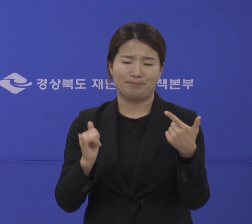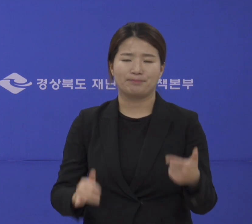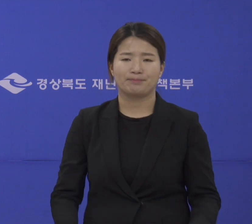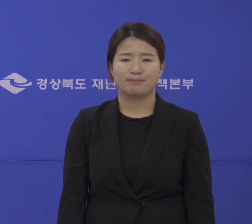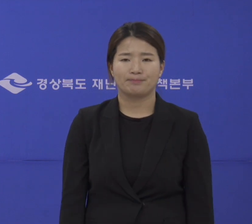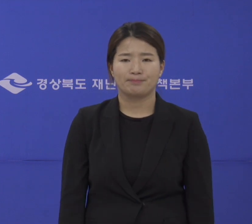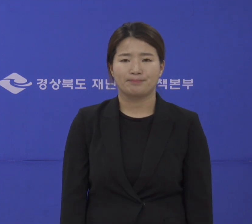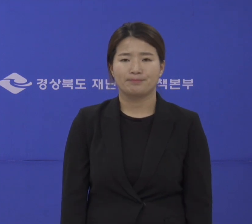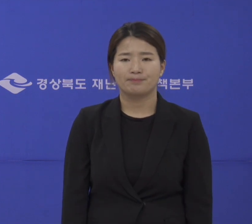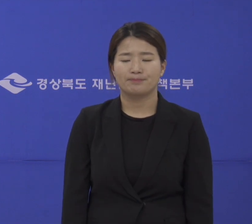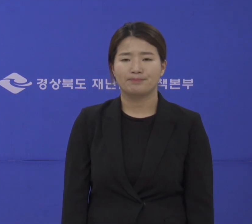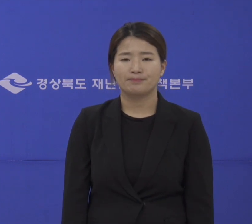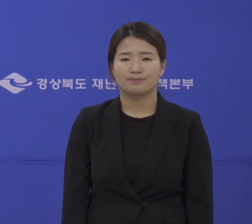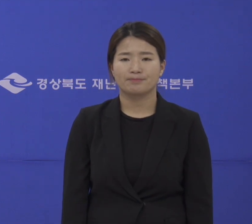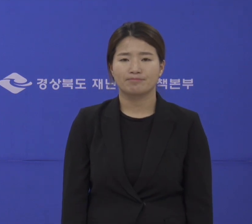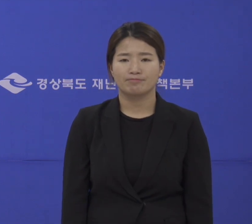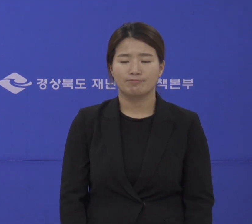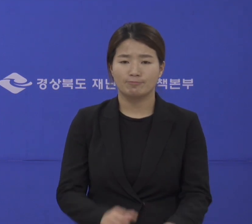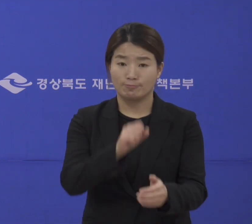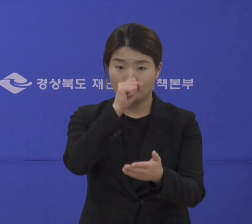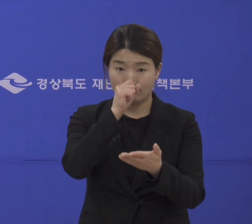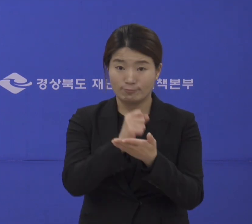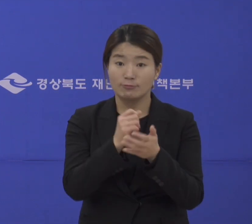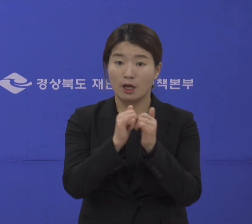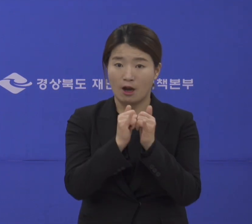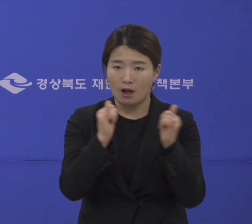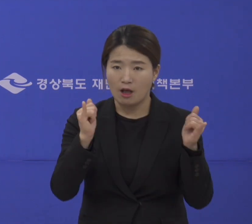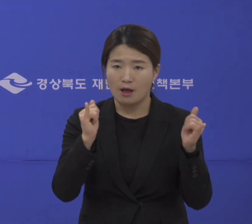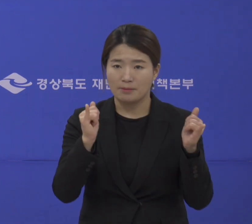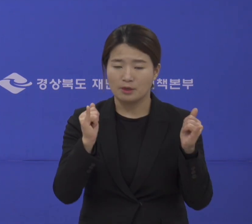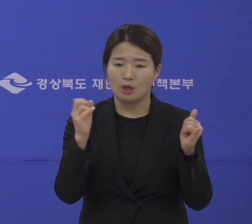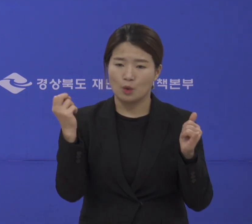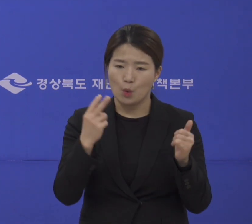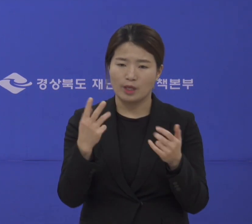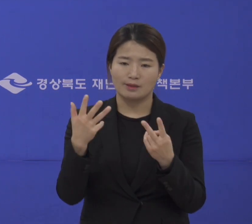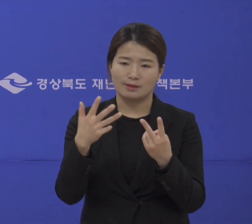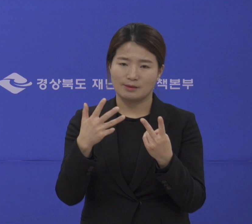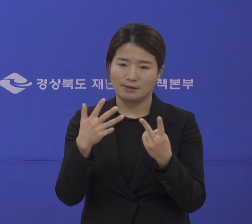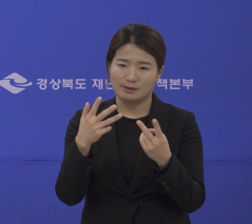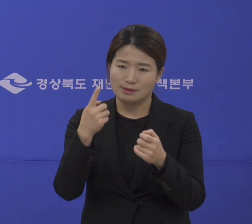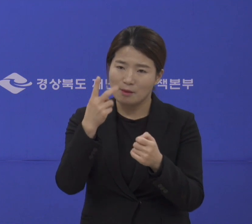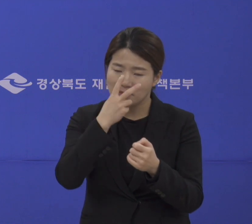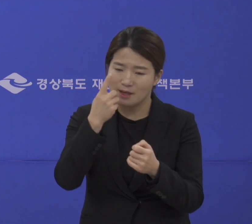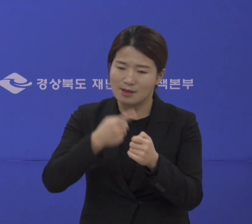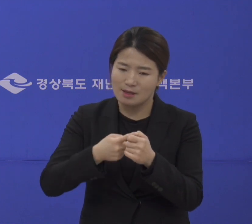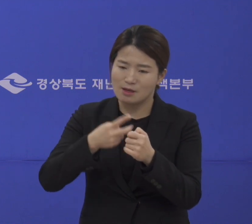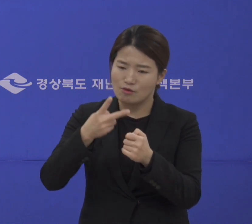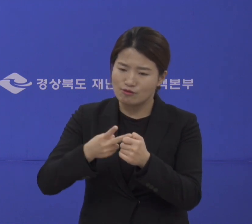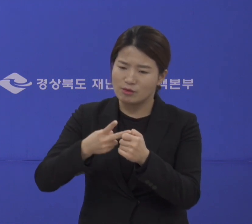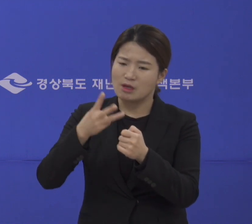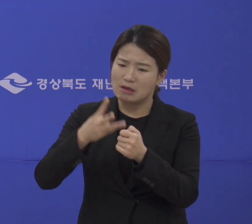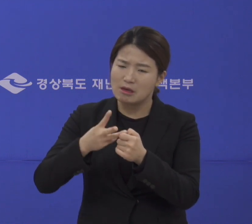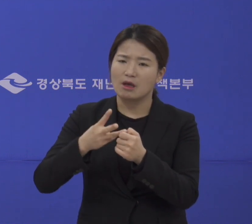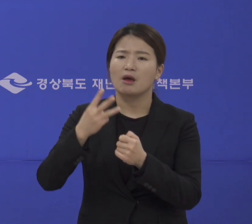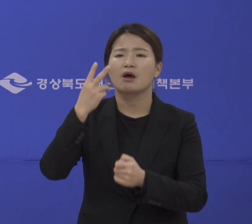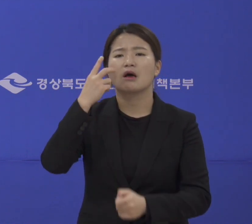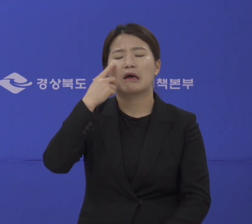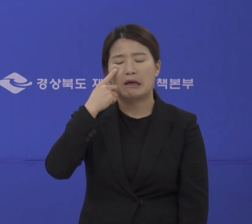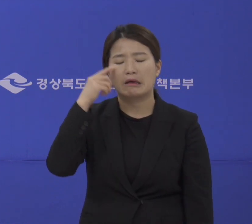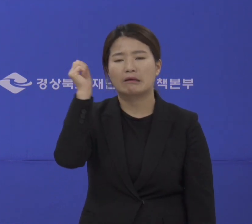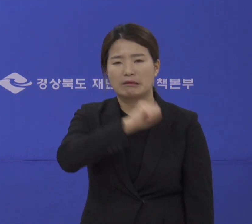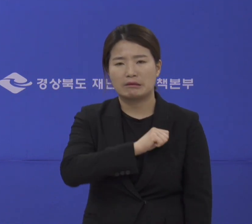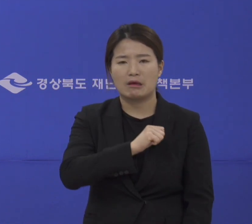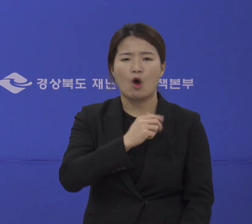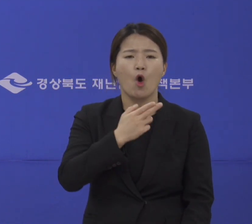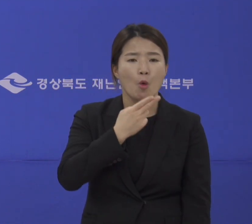발생했습니다. 음성으로 나있던 분들 계속 2차, 3차 조사를 하니까 이와 같이 양성으로